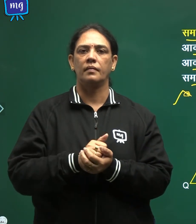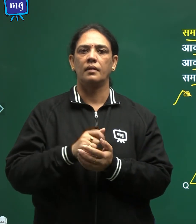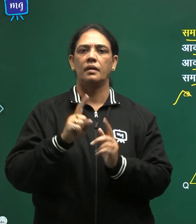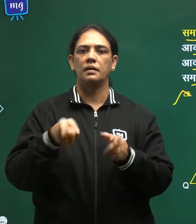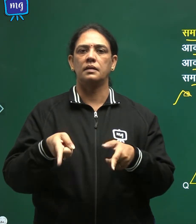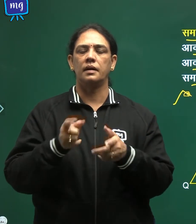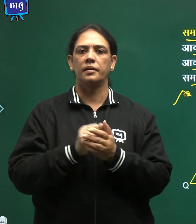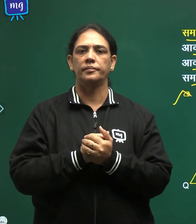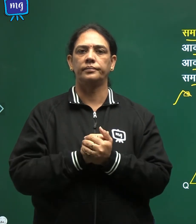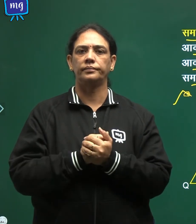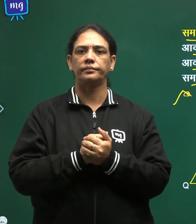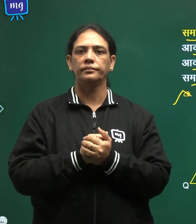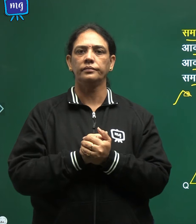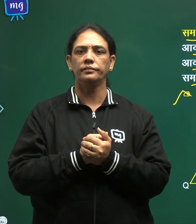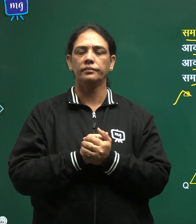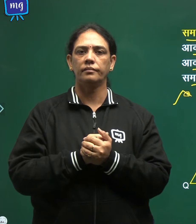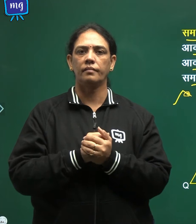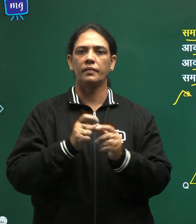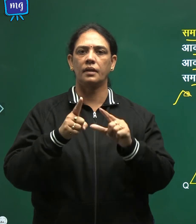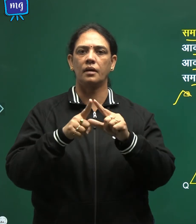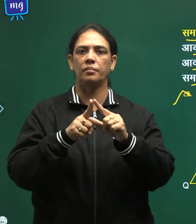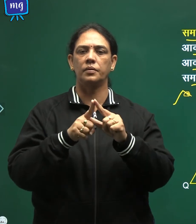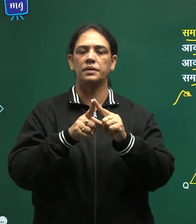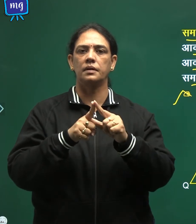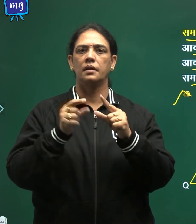इसलिए त्रिभुज PQR